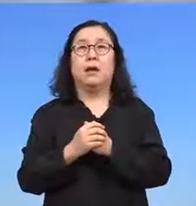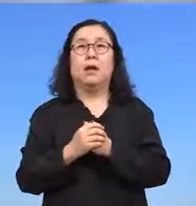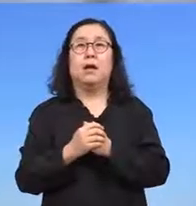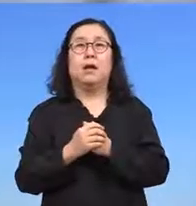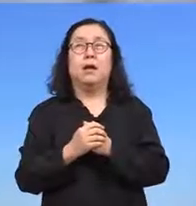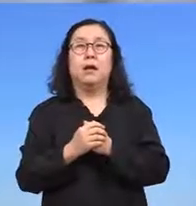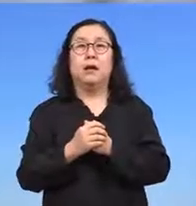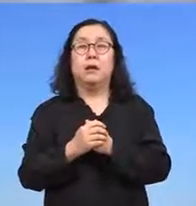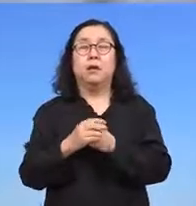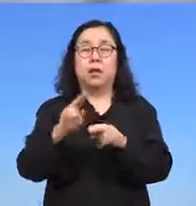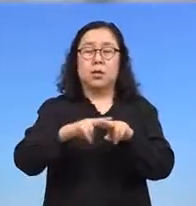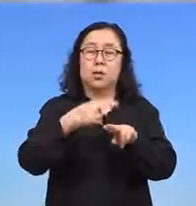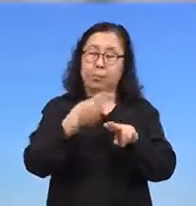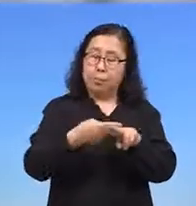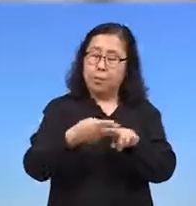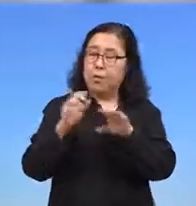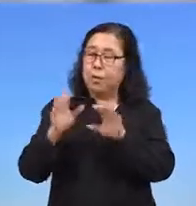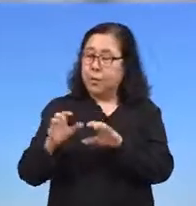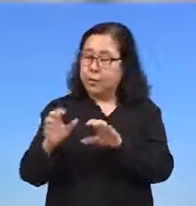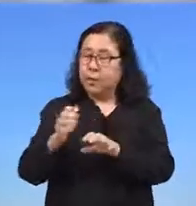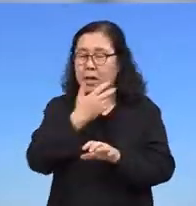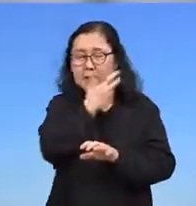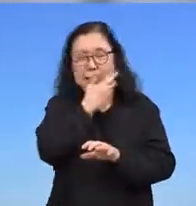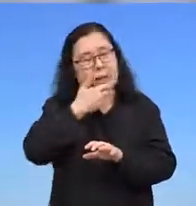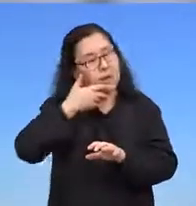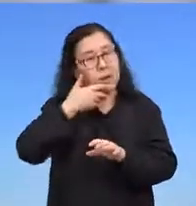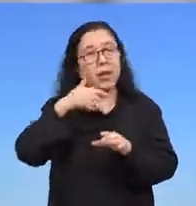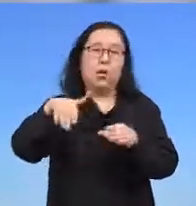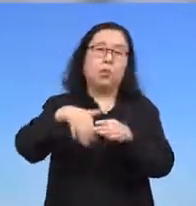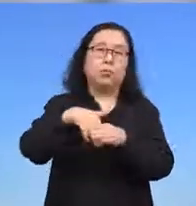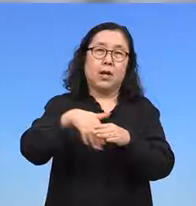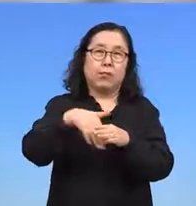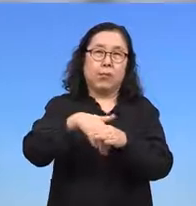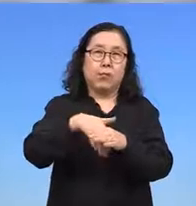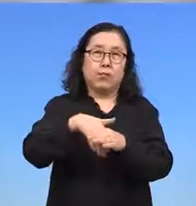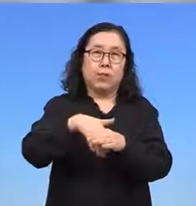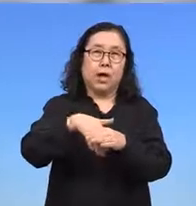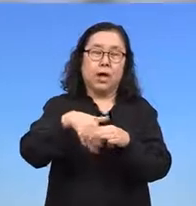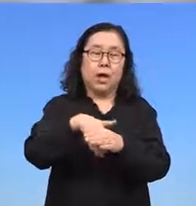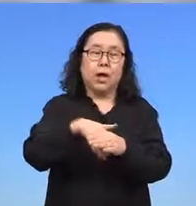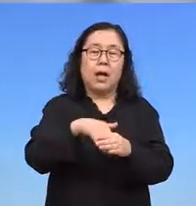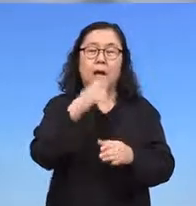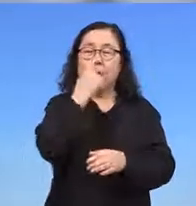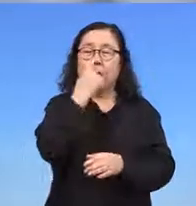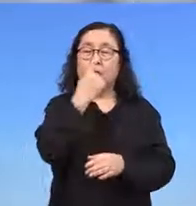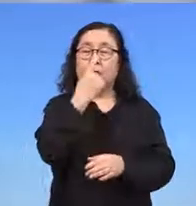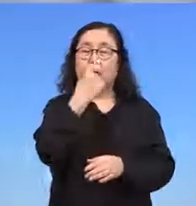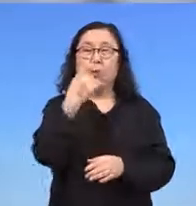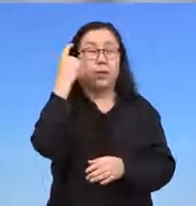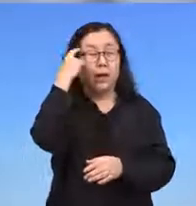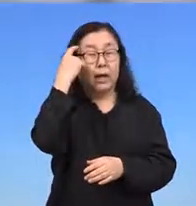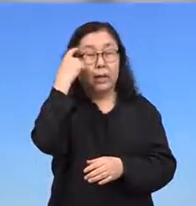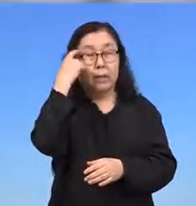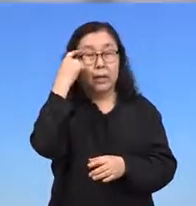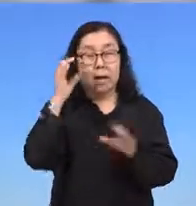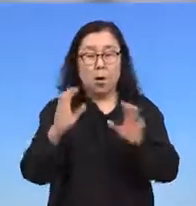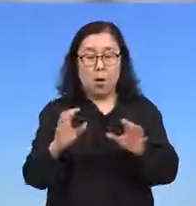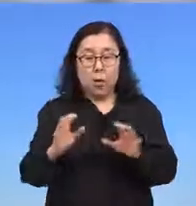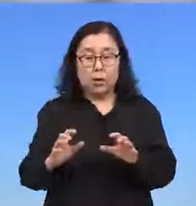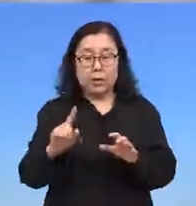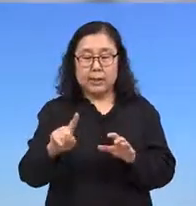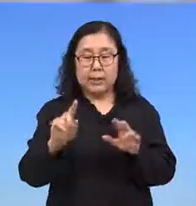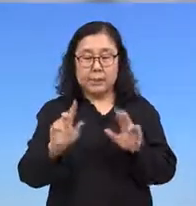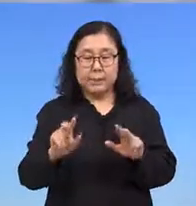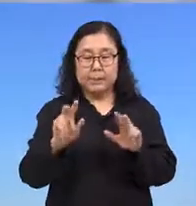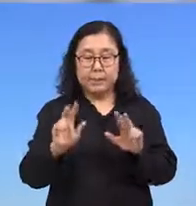표현으로 쓰고 선물이라도 표현을 쓰는 그 영어 문화권이 참 멋있다는 생각을 해요. 뭘 의미합니까?